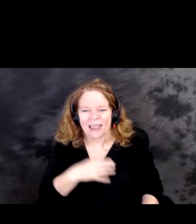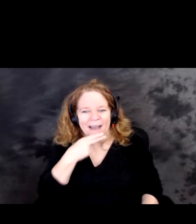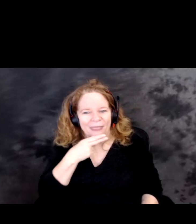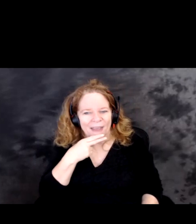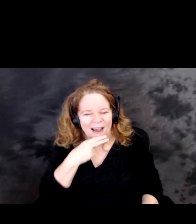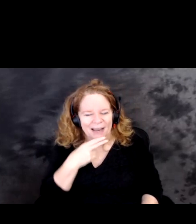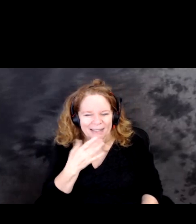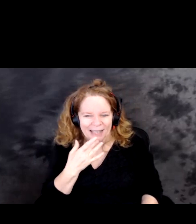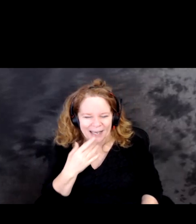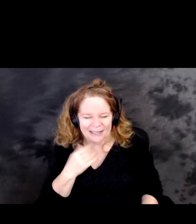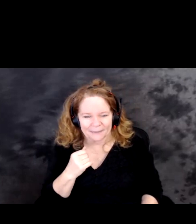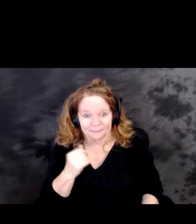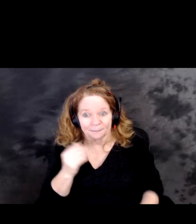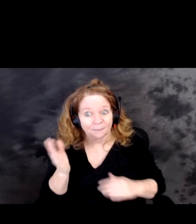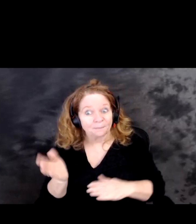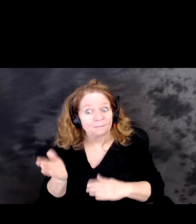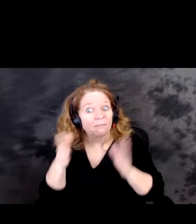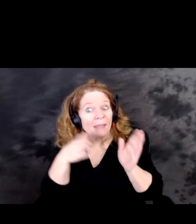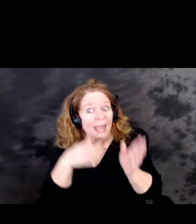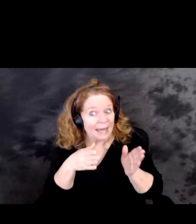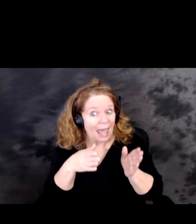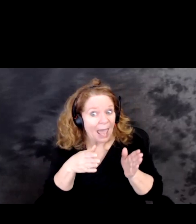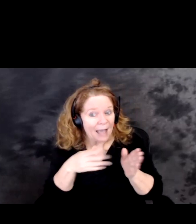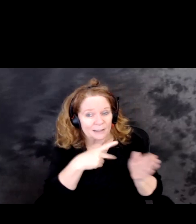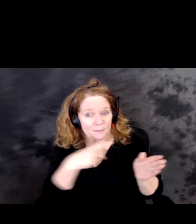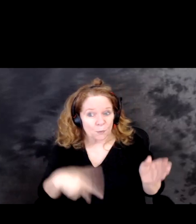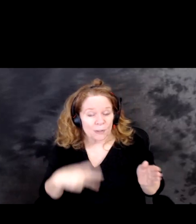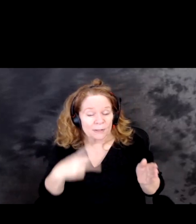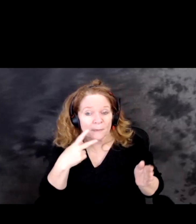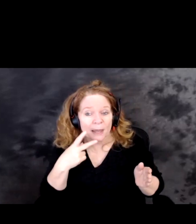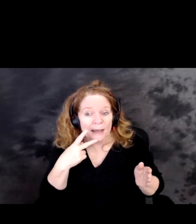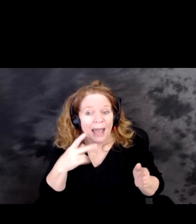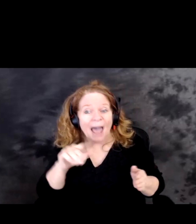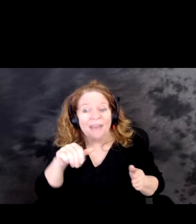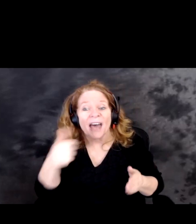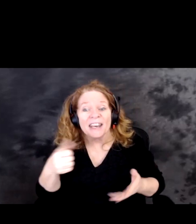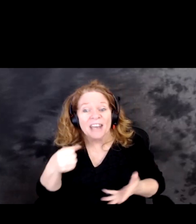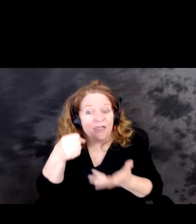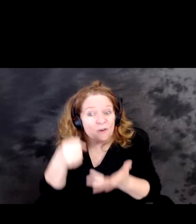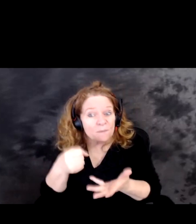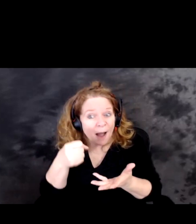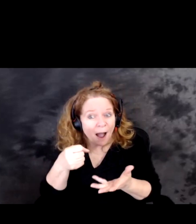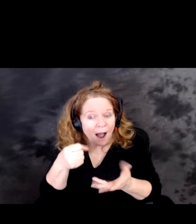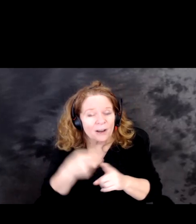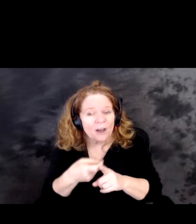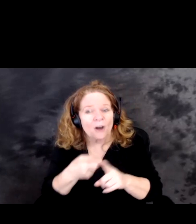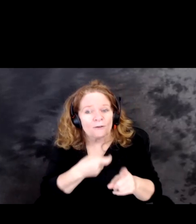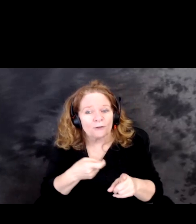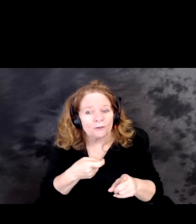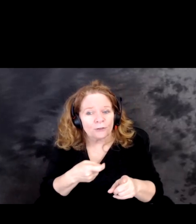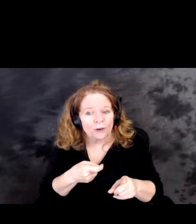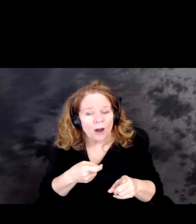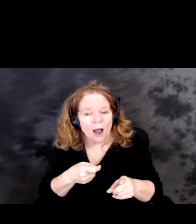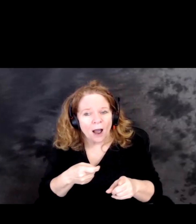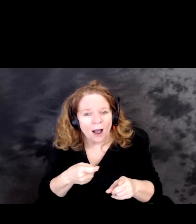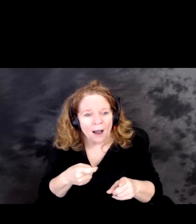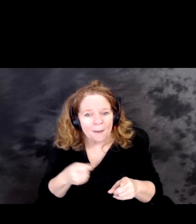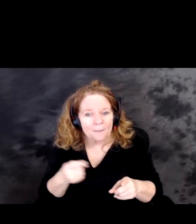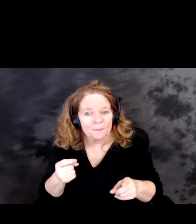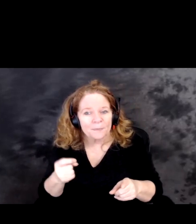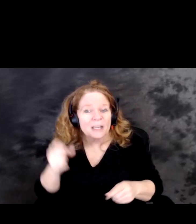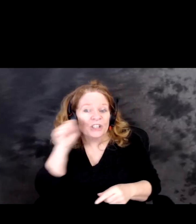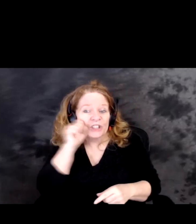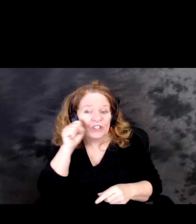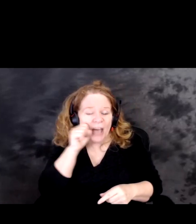que le gustara su miel. Luego, la princesa Peggy probó la miel del tarro de la miel de abeja, de la